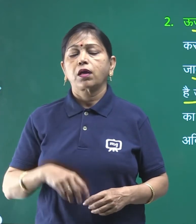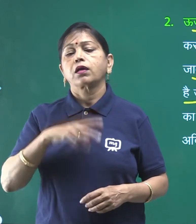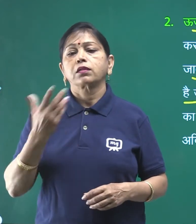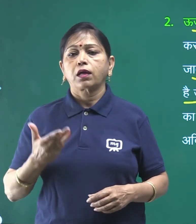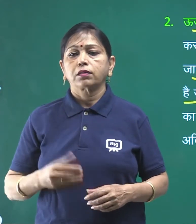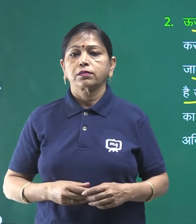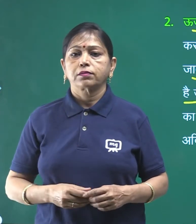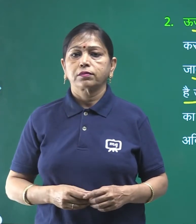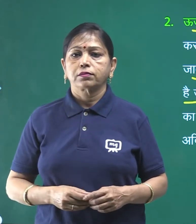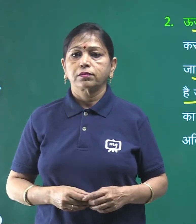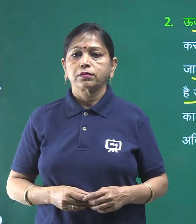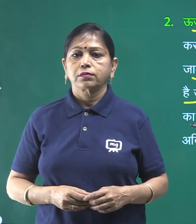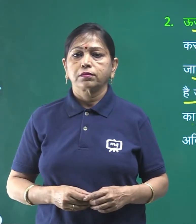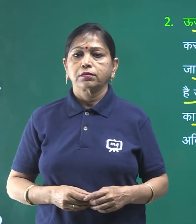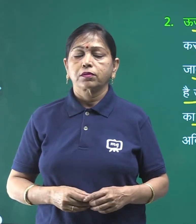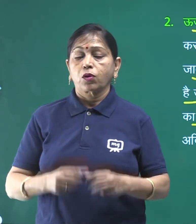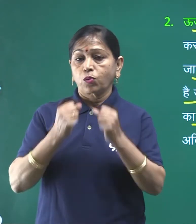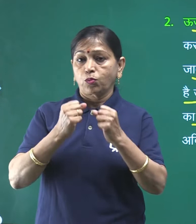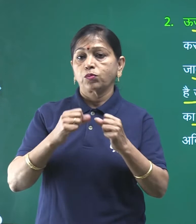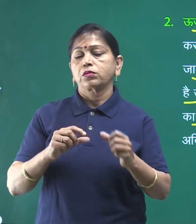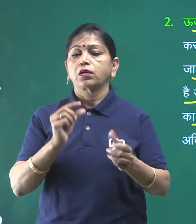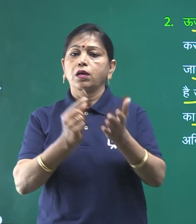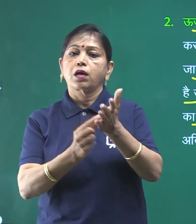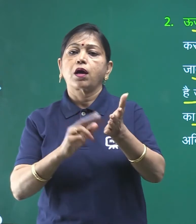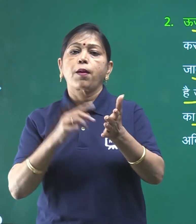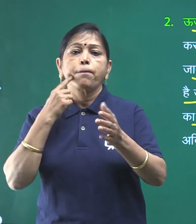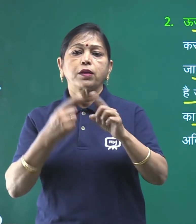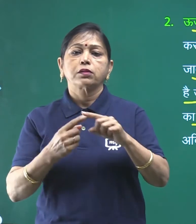अर्थात ऊर्जा का मात्रक